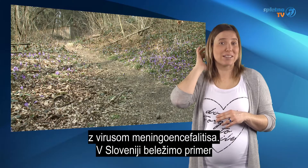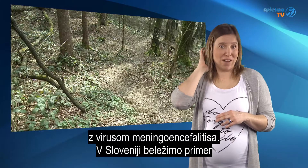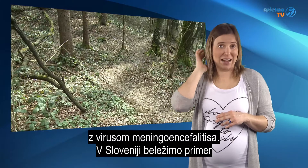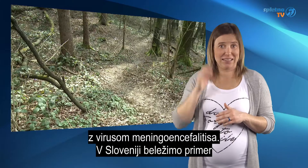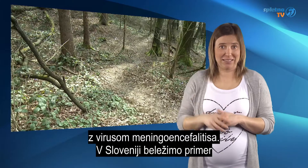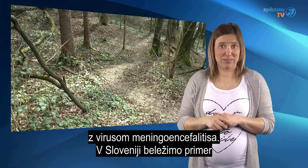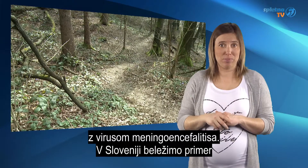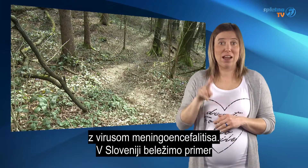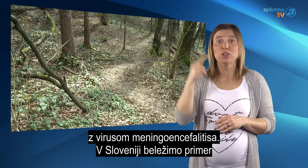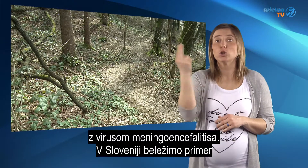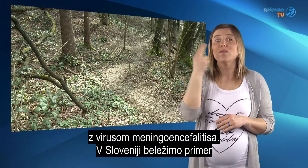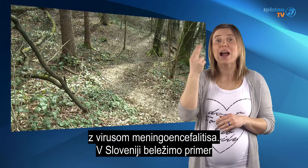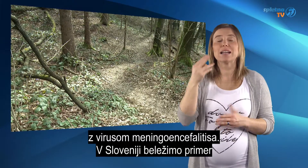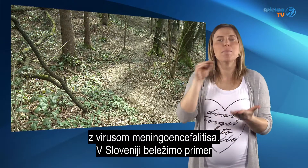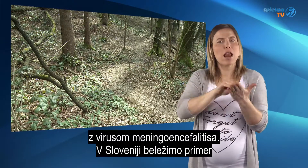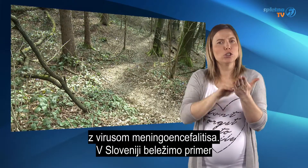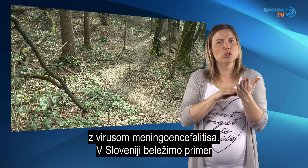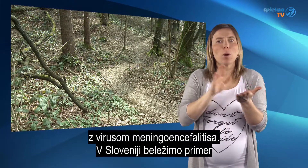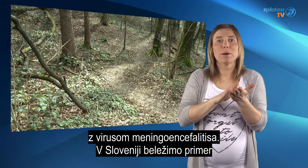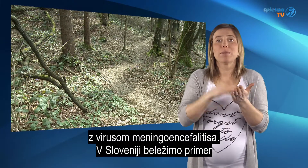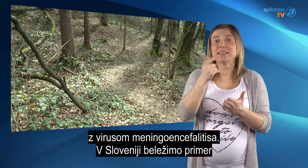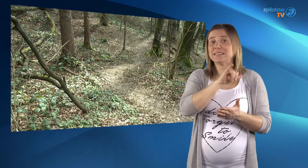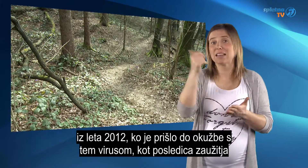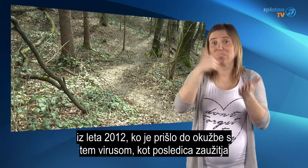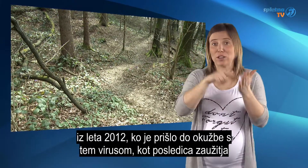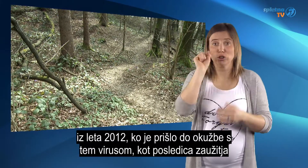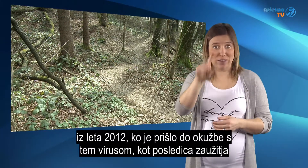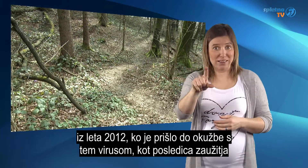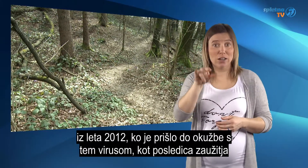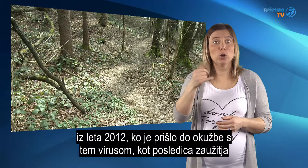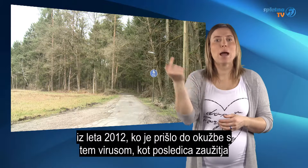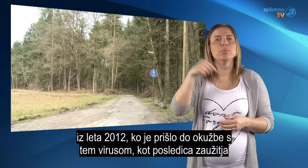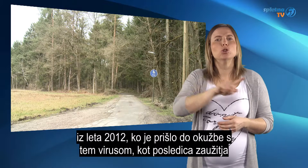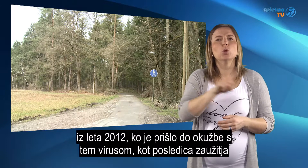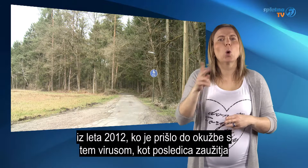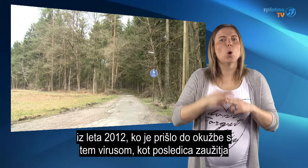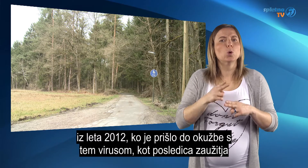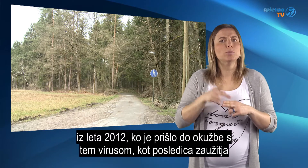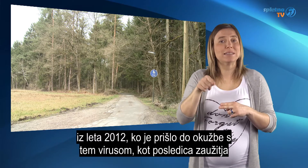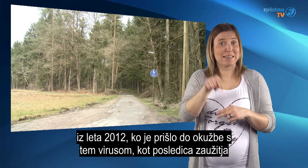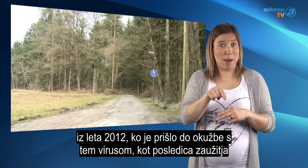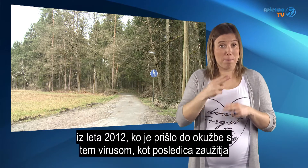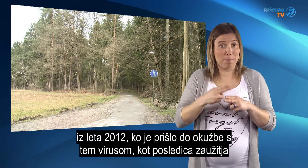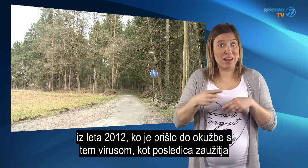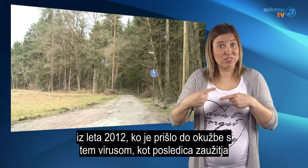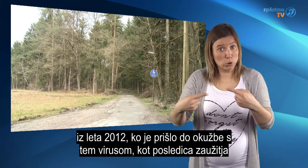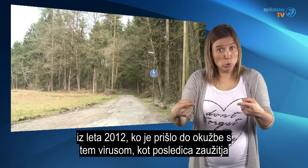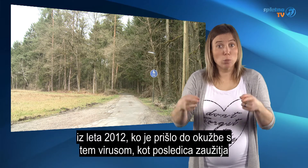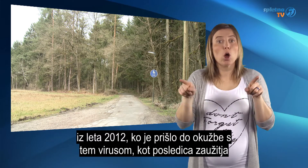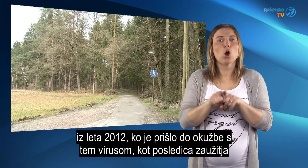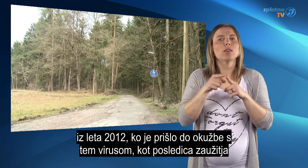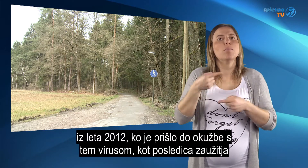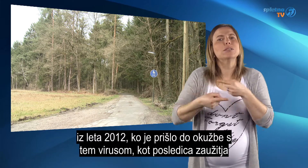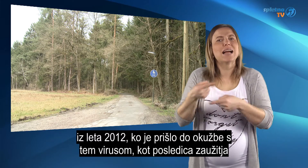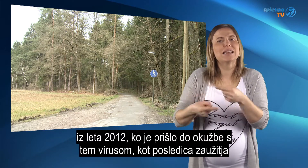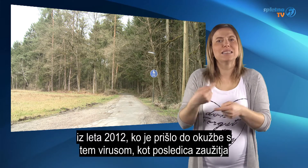meningocefalitisa. V Sloveniji beležimo primer iz leta 2012, ko je prišlo do okužbe